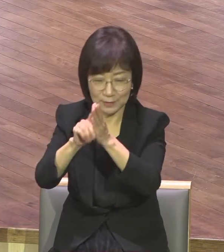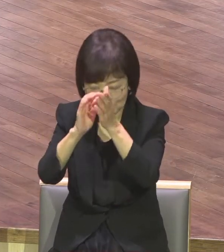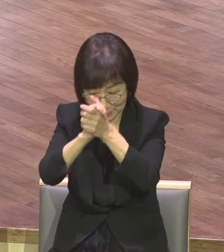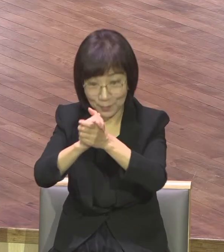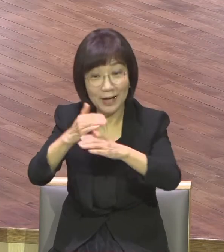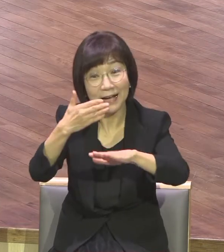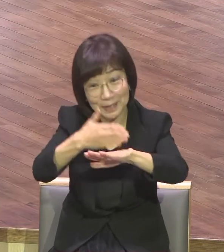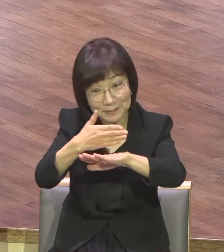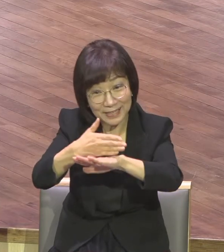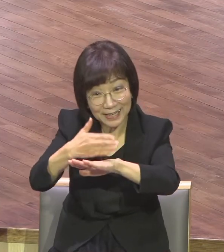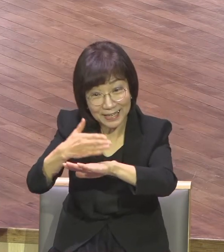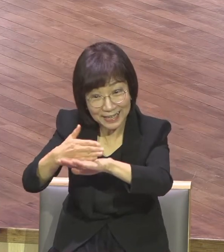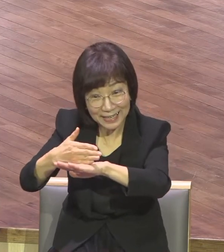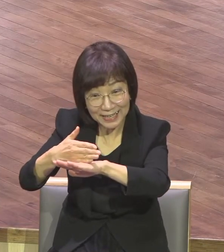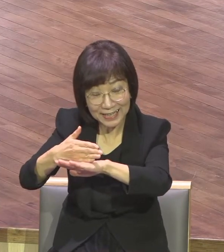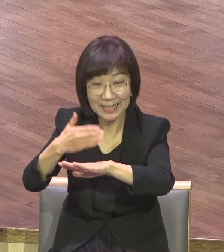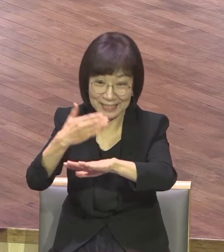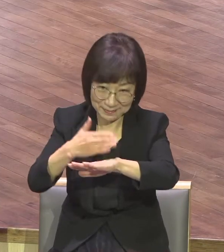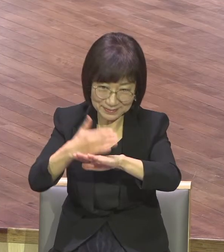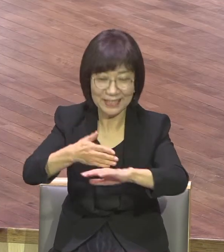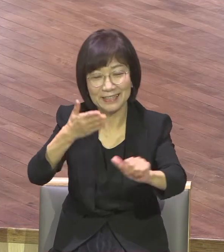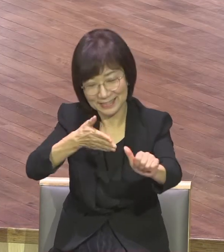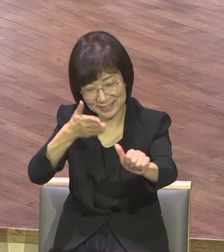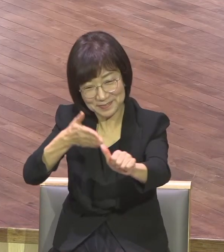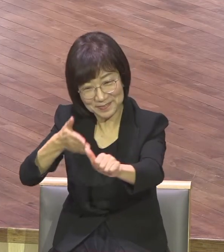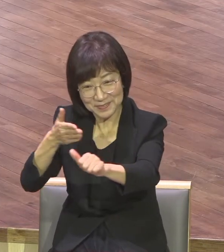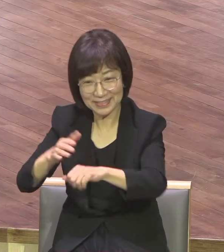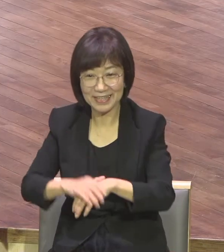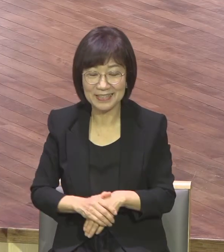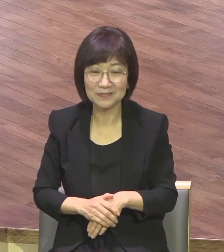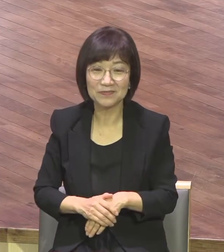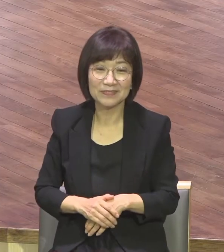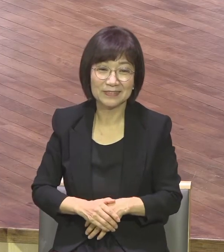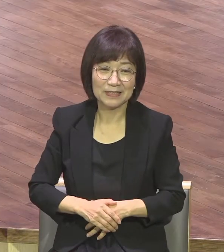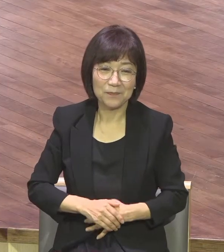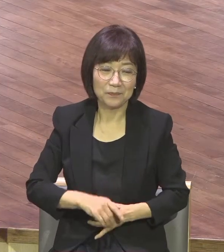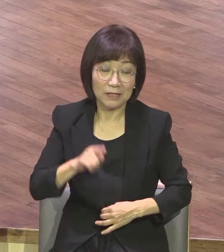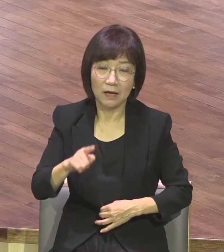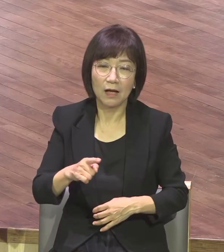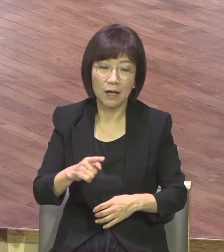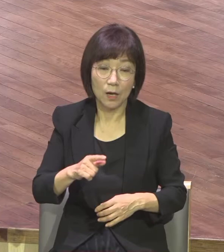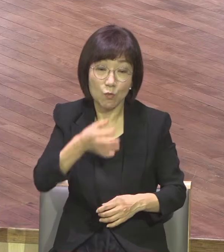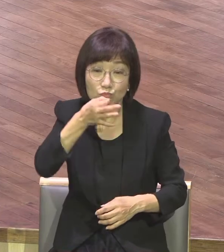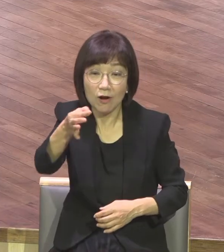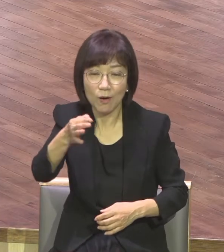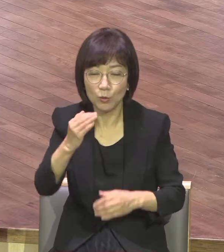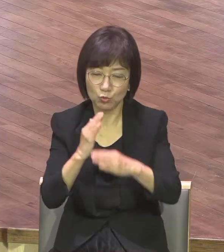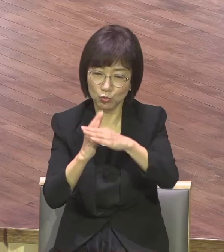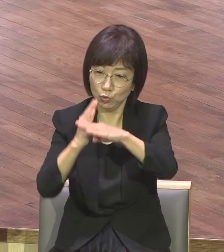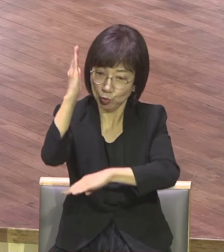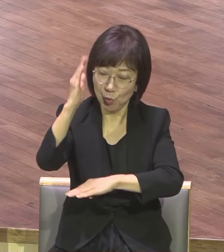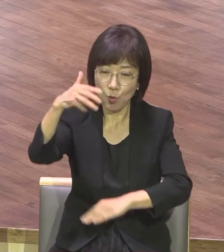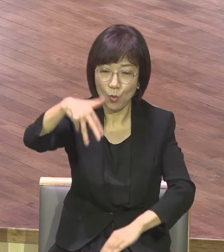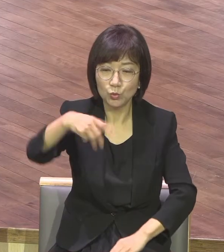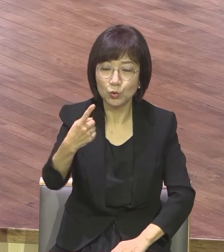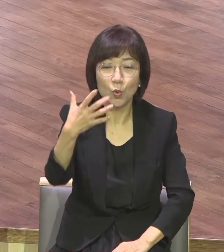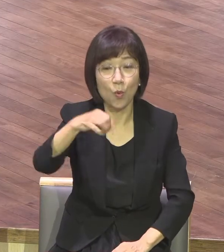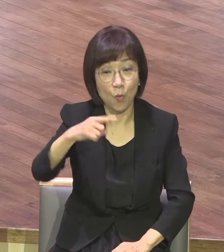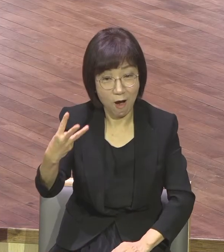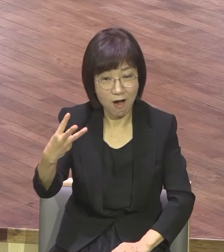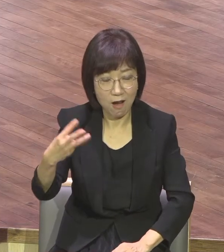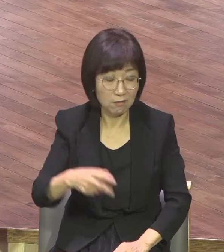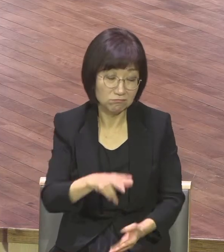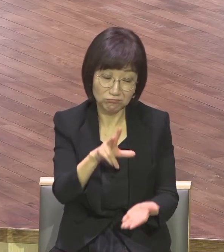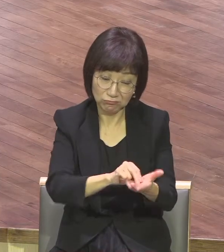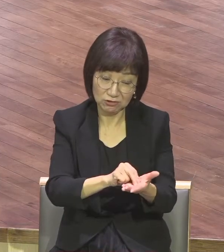그걸 바라보면서 감사 고백을 먼저 하는 것입니다. 이걸 뭐라 그래요? 초월적 감사라 그래요. 이미 다 문제 사건 다